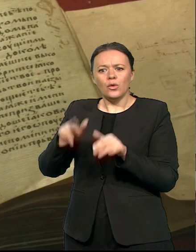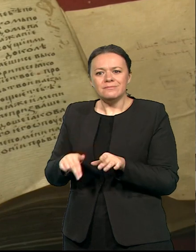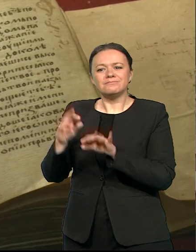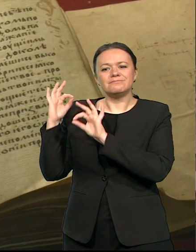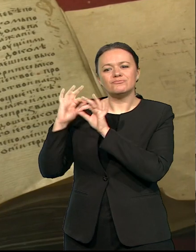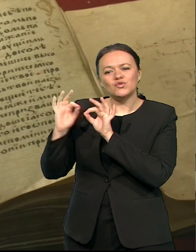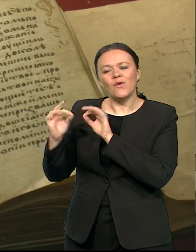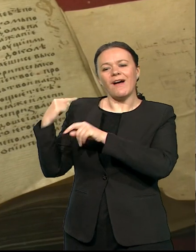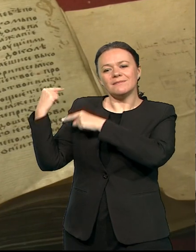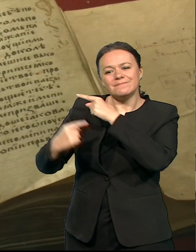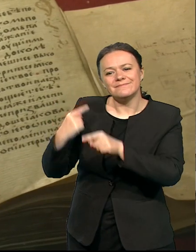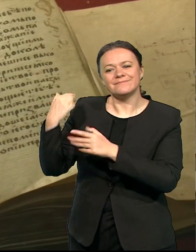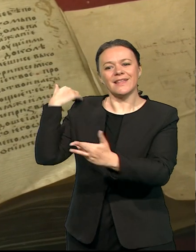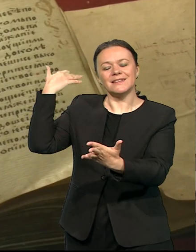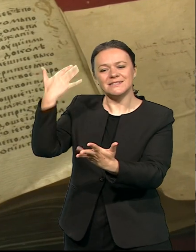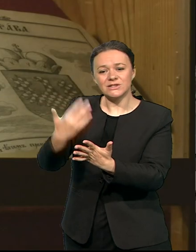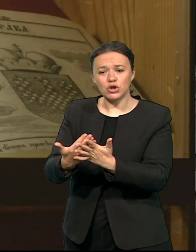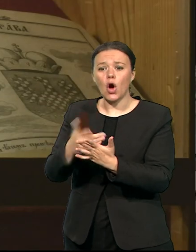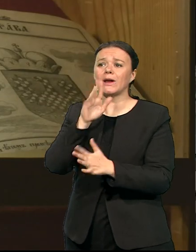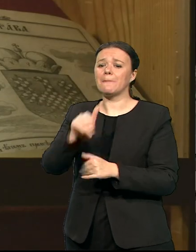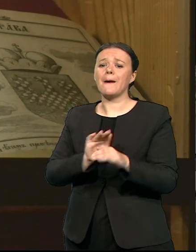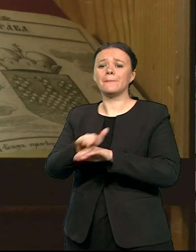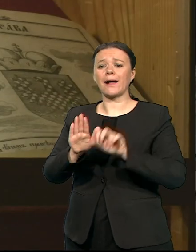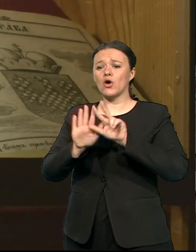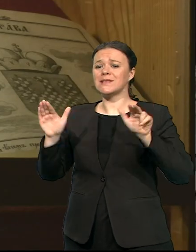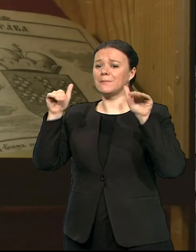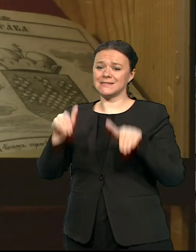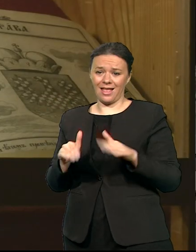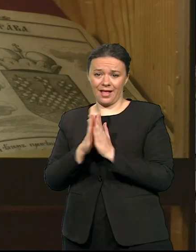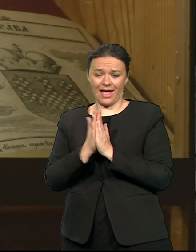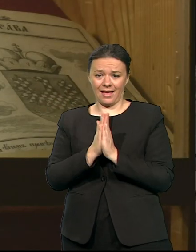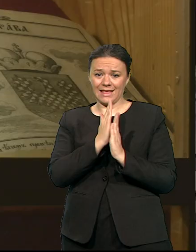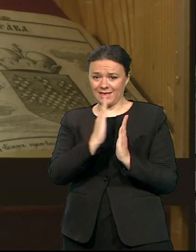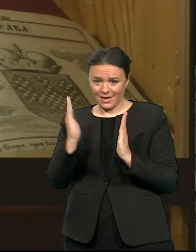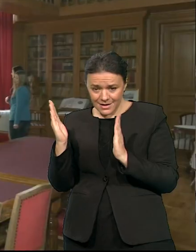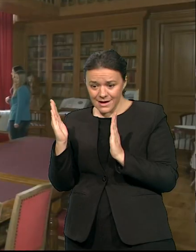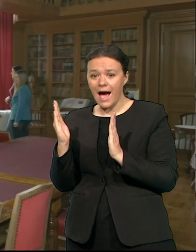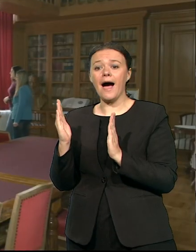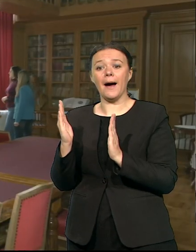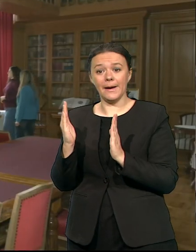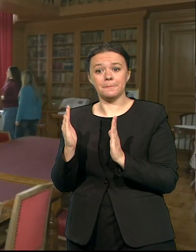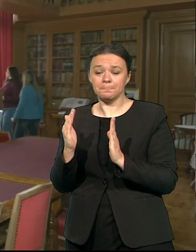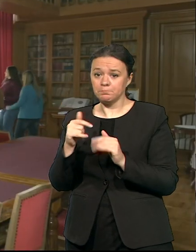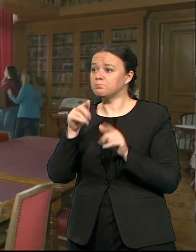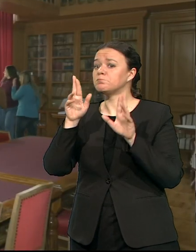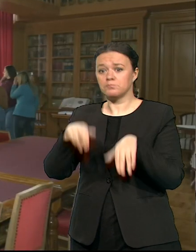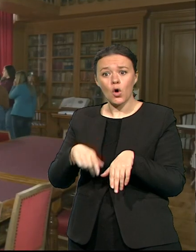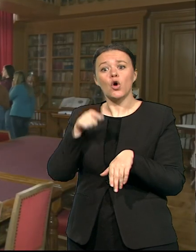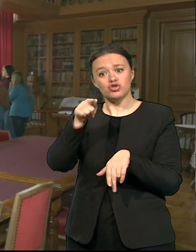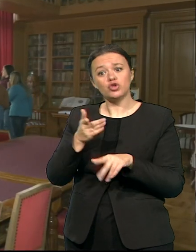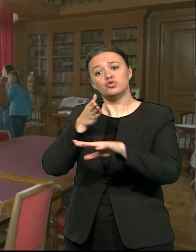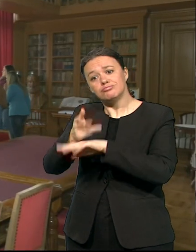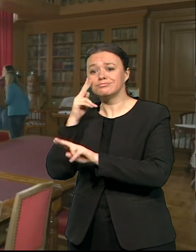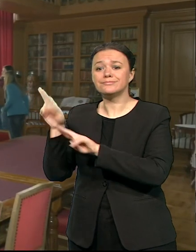i istorije. Gimnazija se ponosi fondom sa preko 18.000 knjiga, U obilazak ovog dela gimnazije vode vas